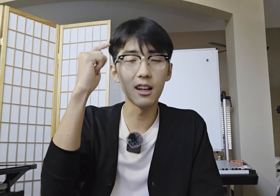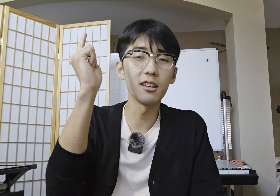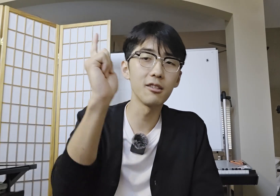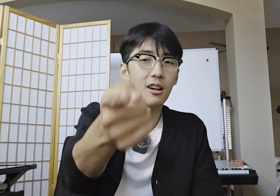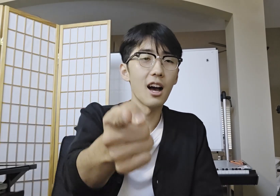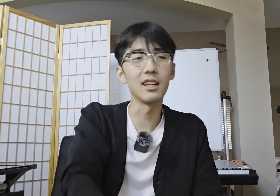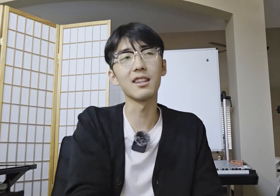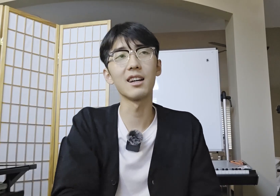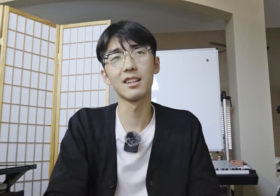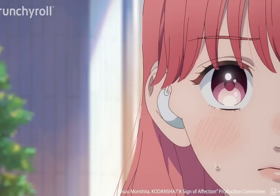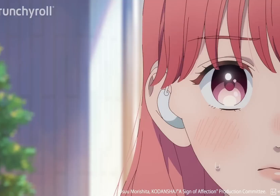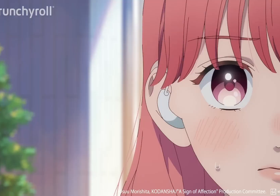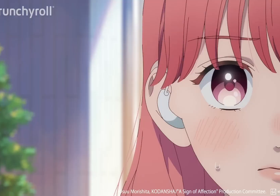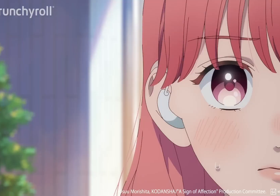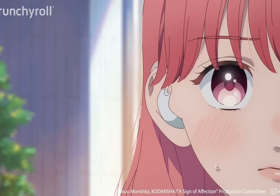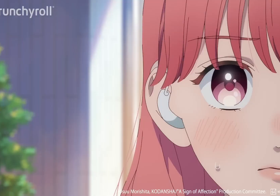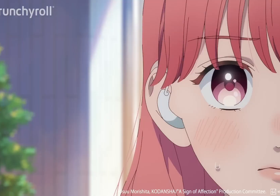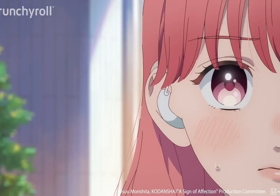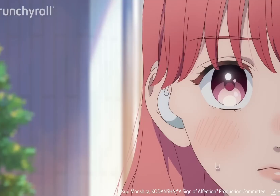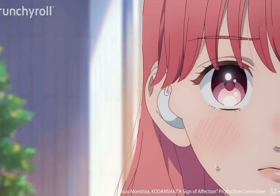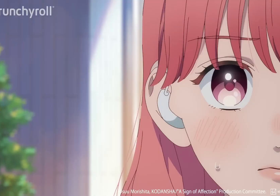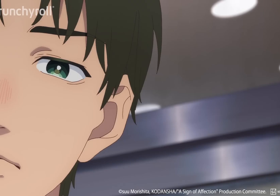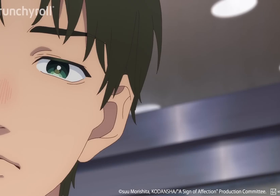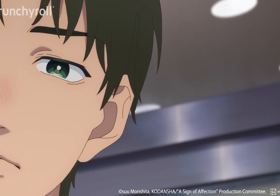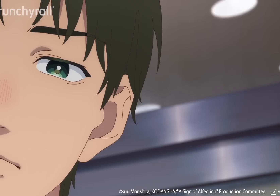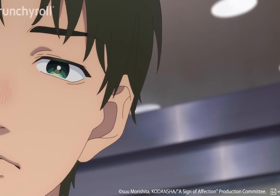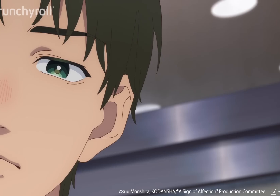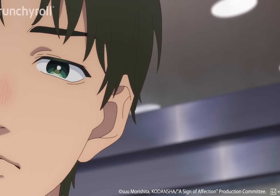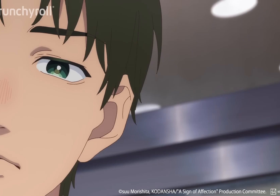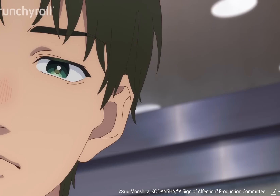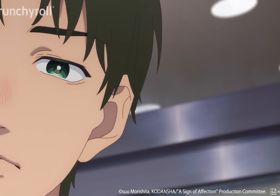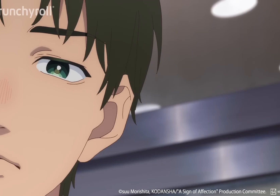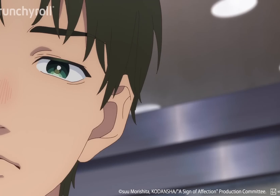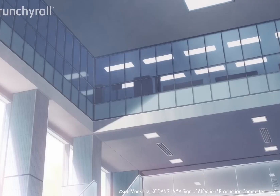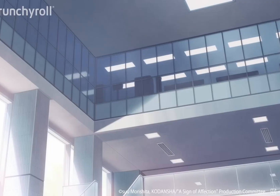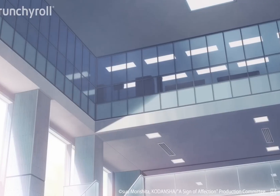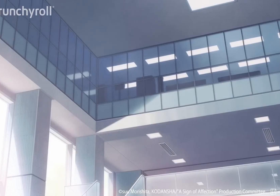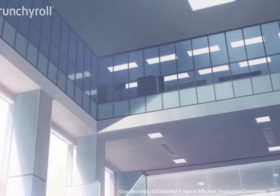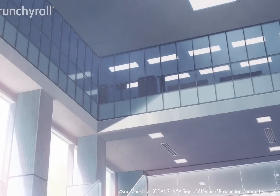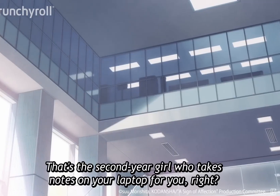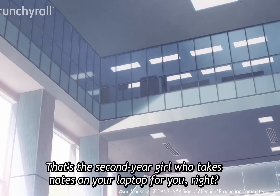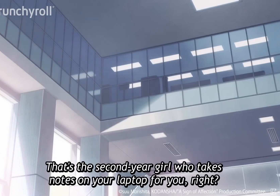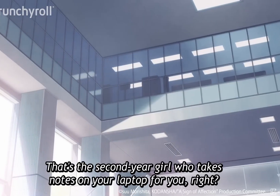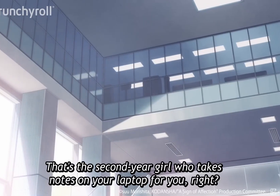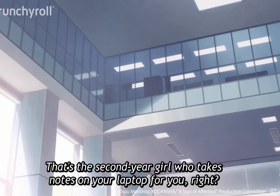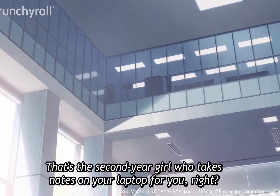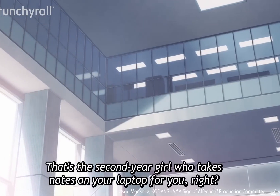Kangaeru anata. あの人、2